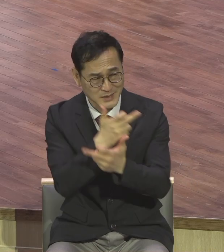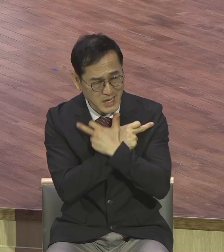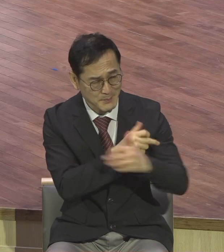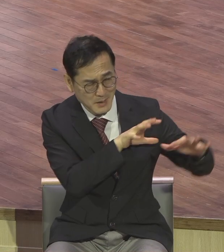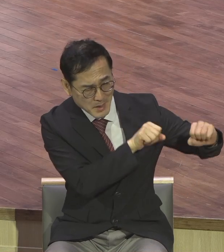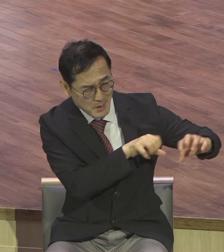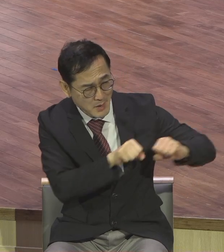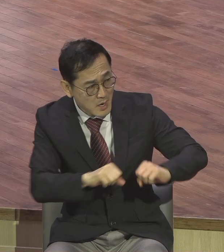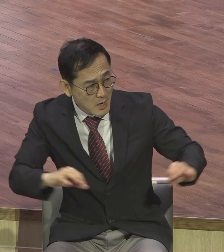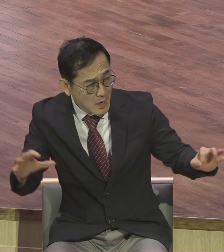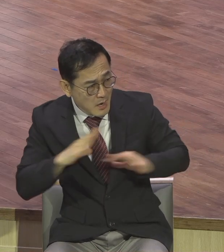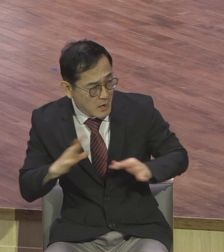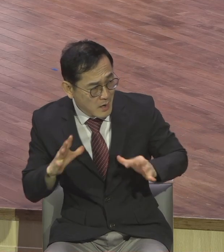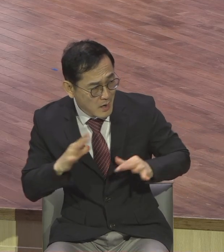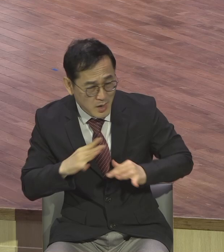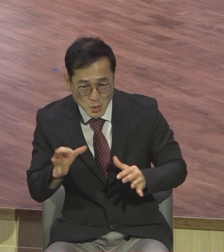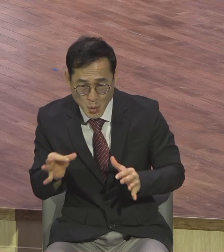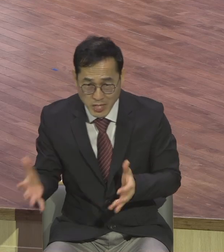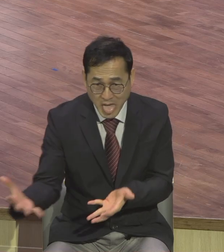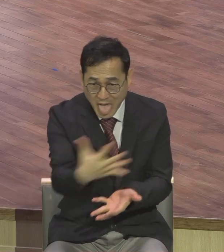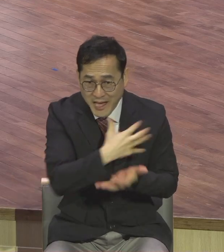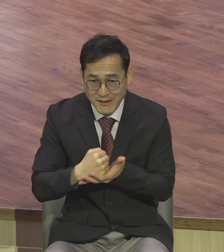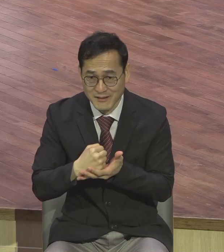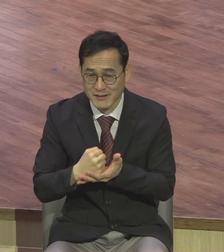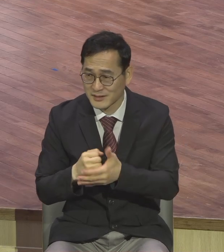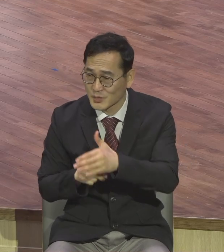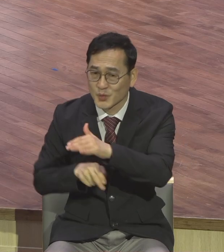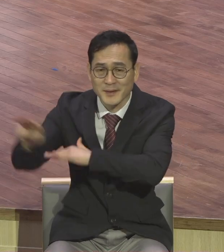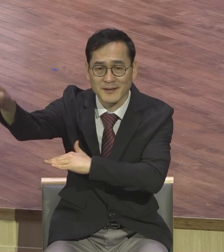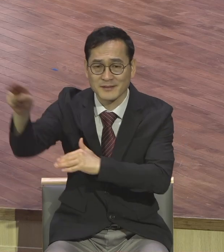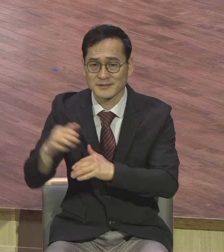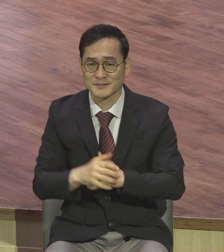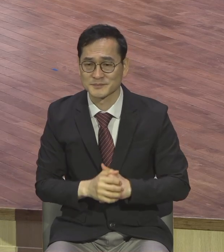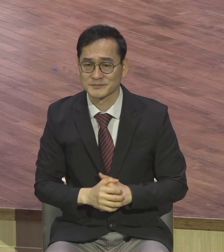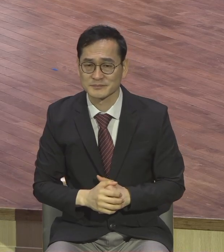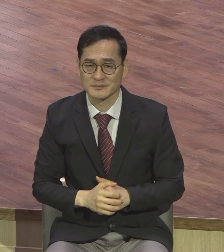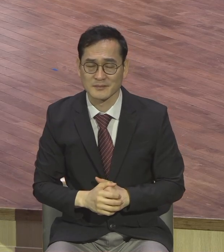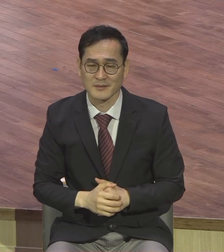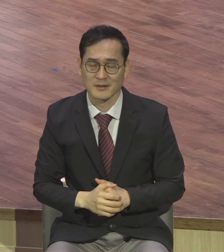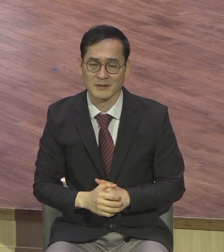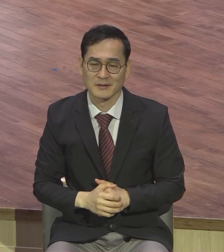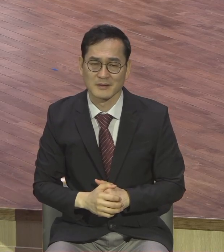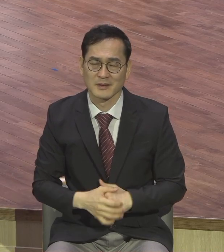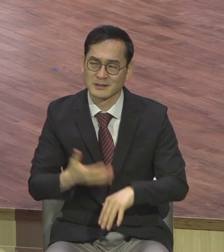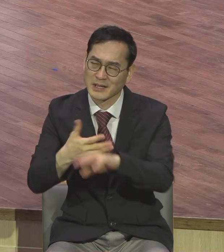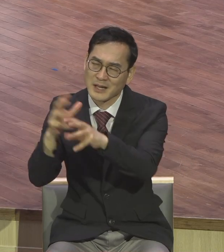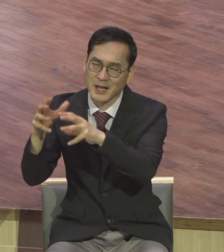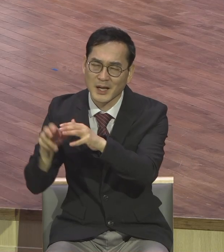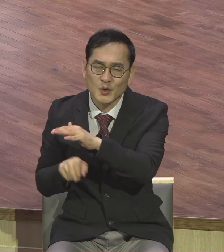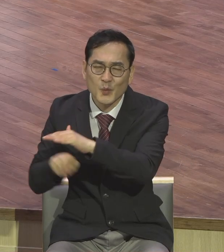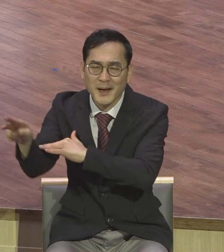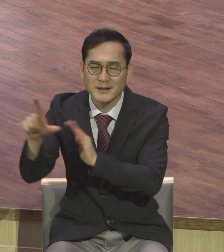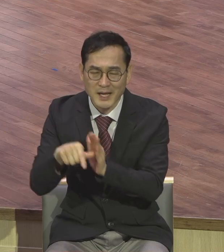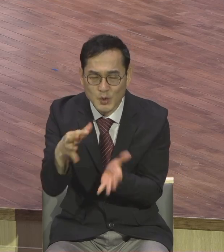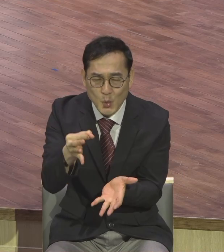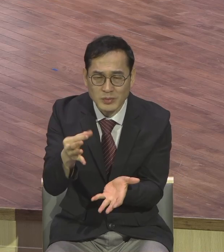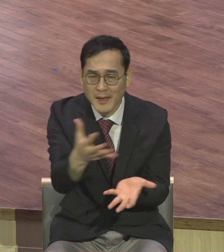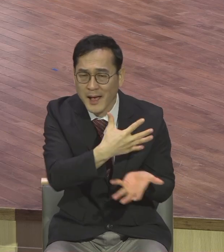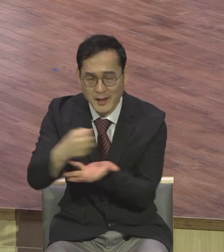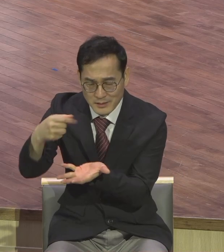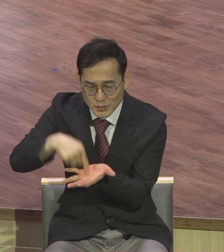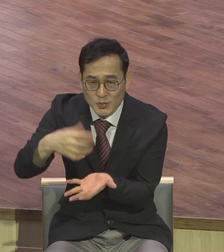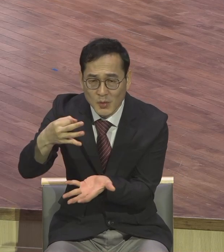포위되니까 부인하고 참모진 데리고 해외로 도피했습니다. 해외로 도주하면서 얼마나 돈을